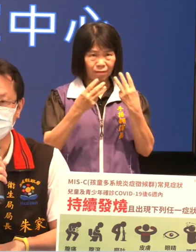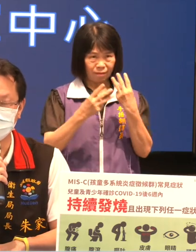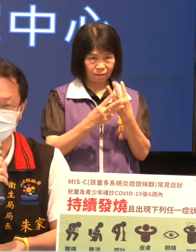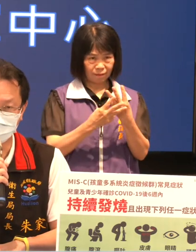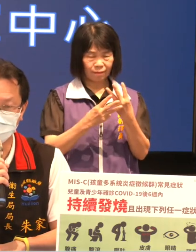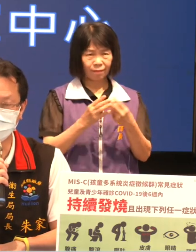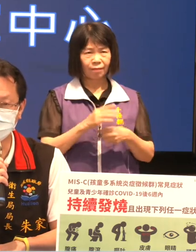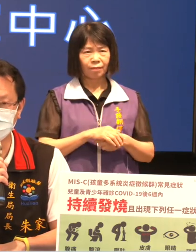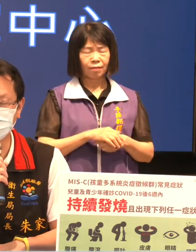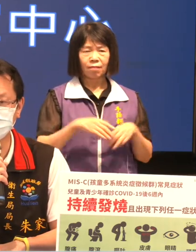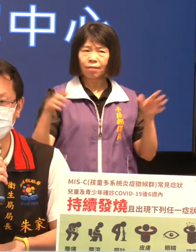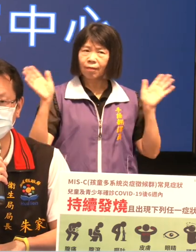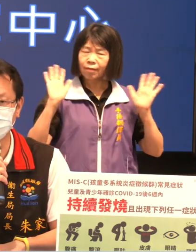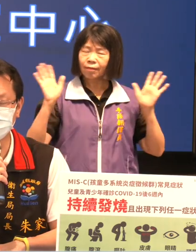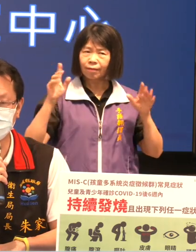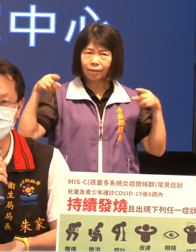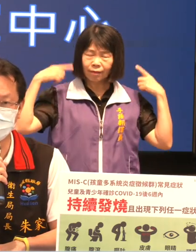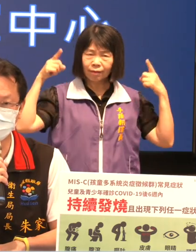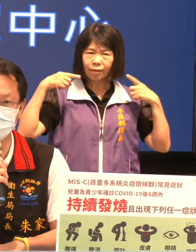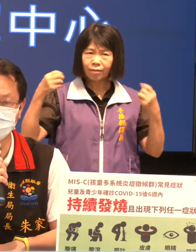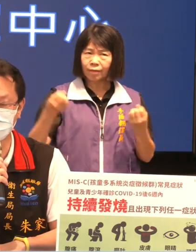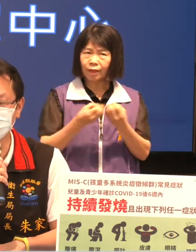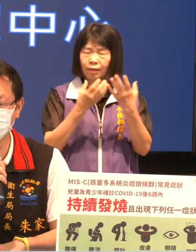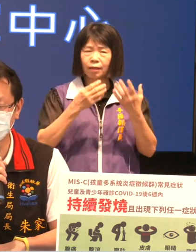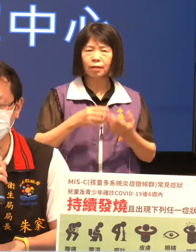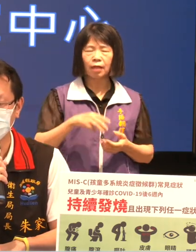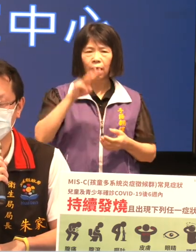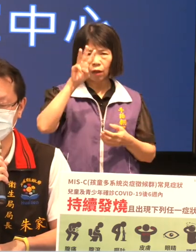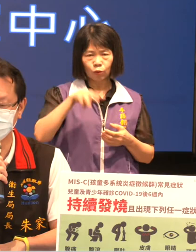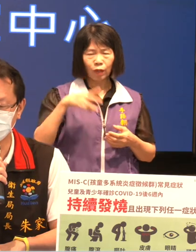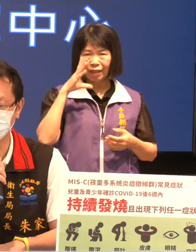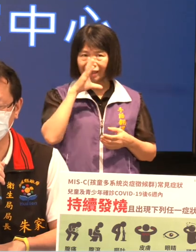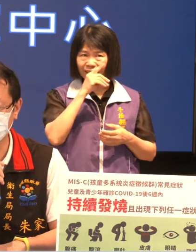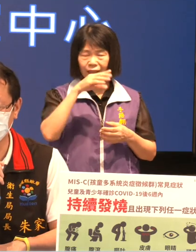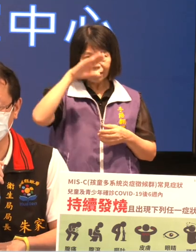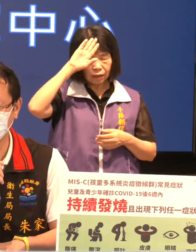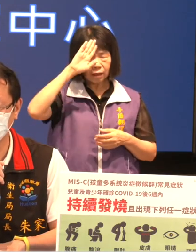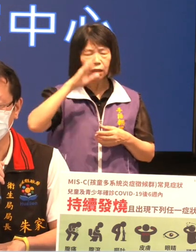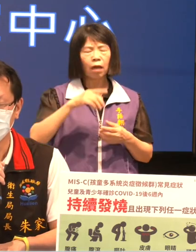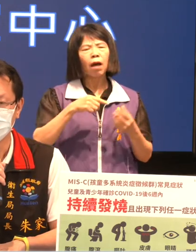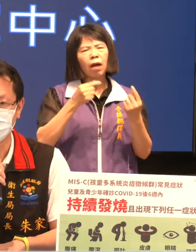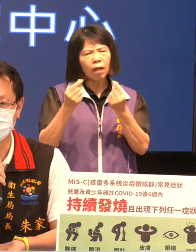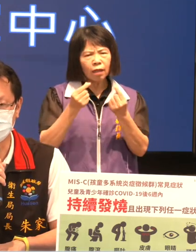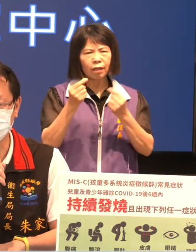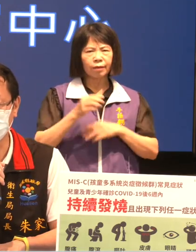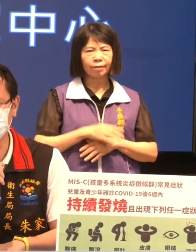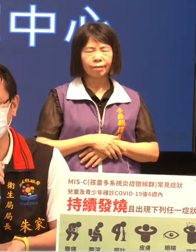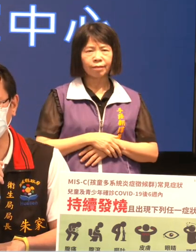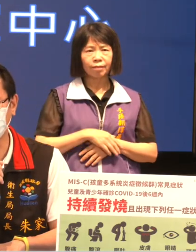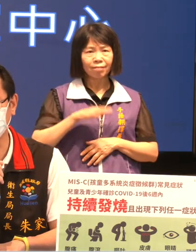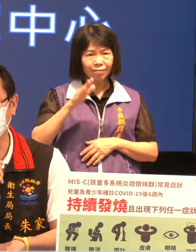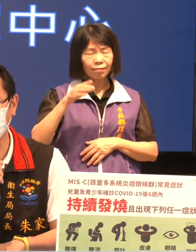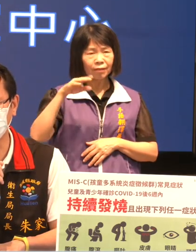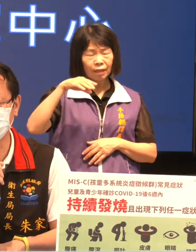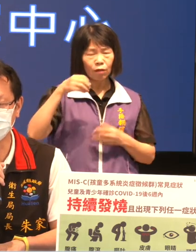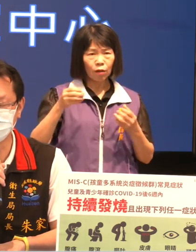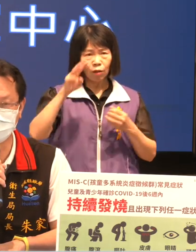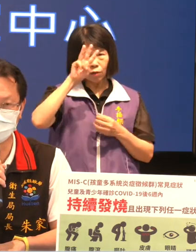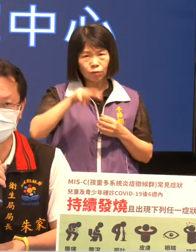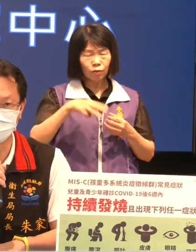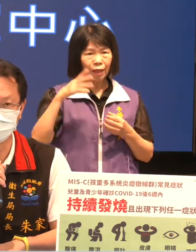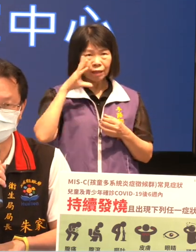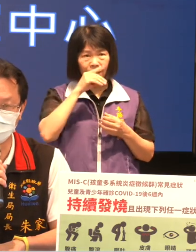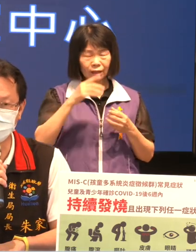我们儿童常常发生的一个疾病叫川崎症是非常的类似的那只是川崎症发生的年龄都